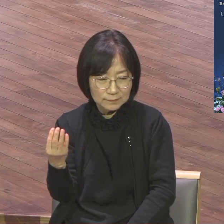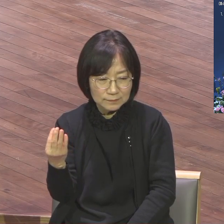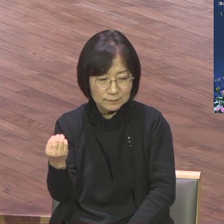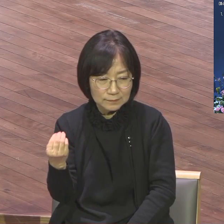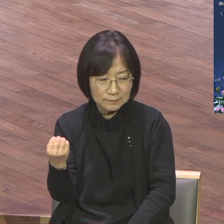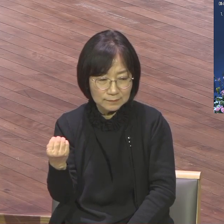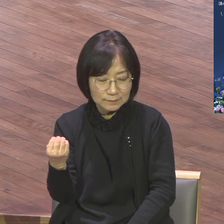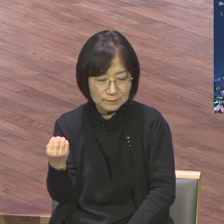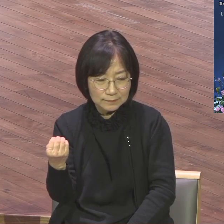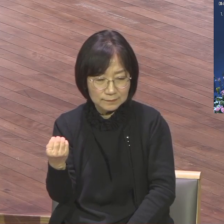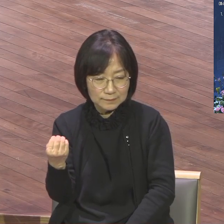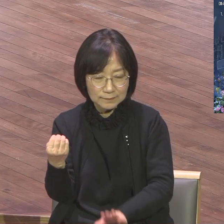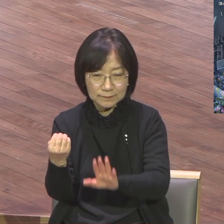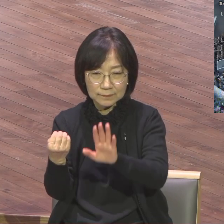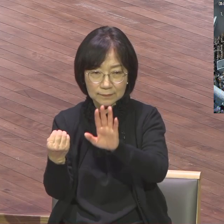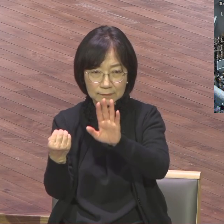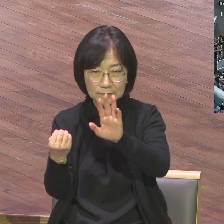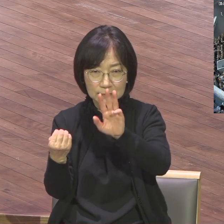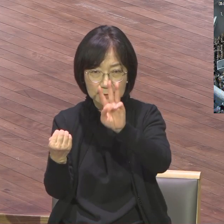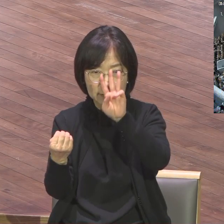모국어로 사용하는 농인이